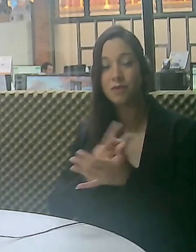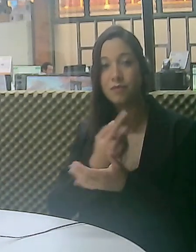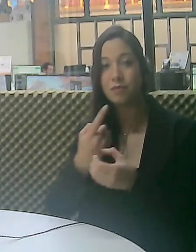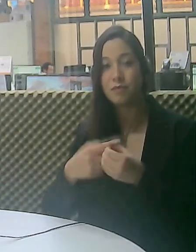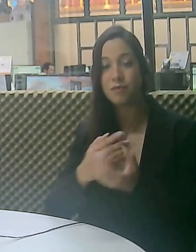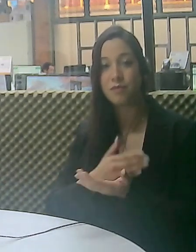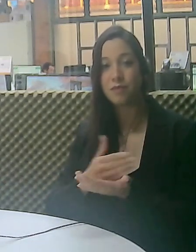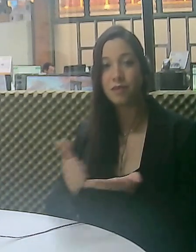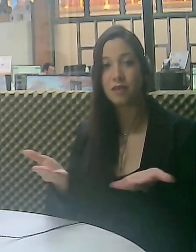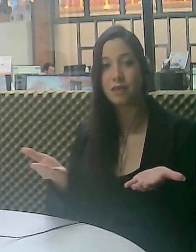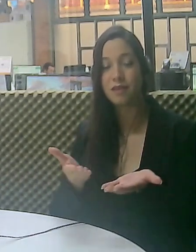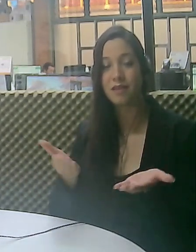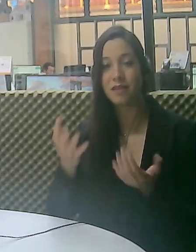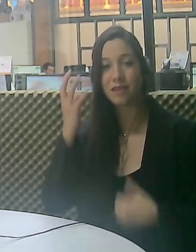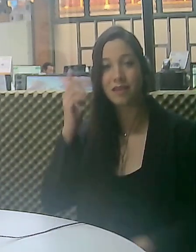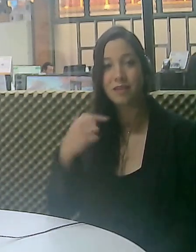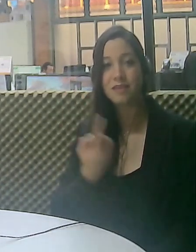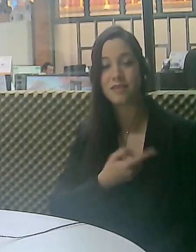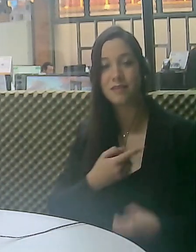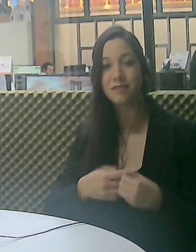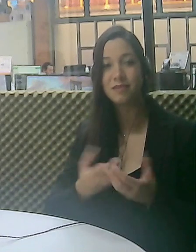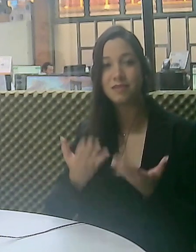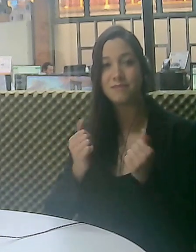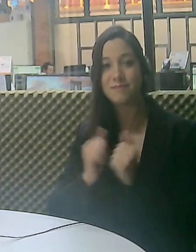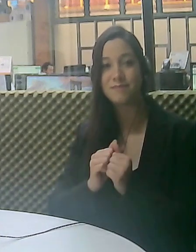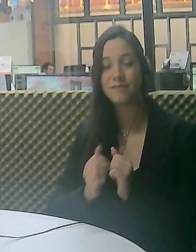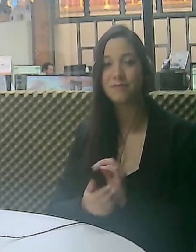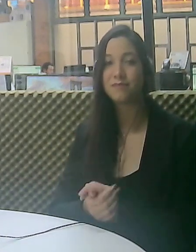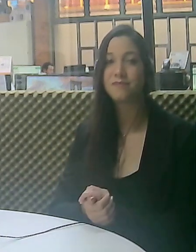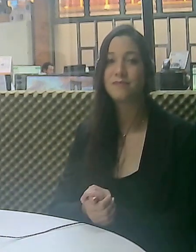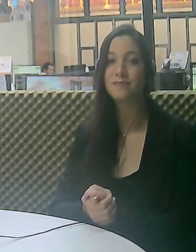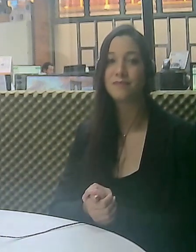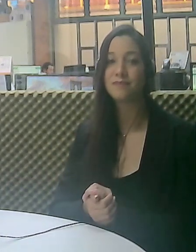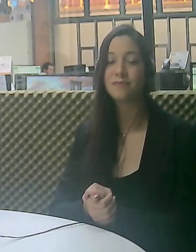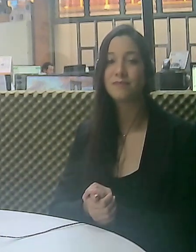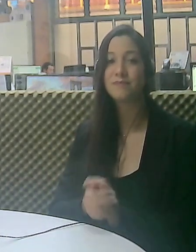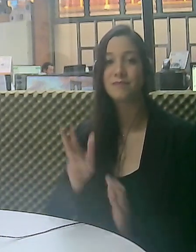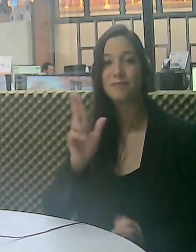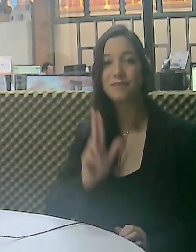partir de agora na Rádio Nossa Cidade. Vem com a gente!